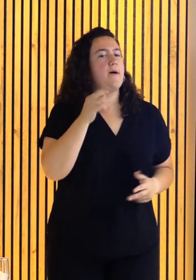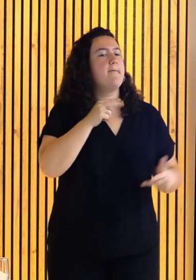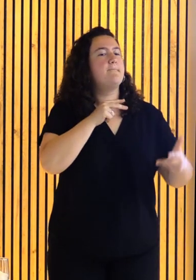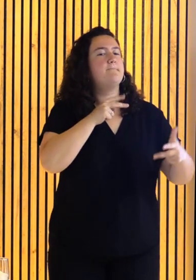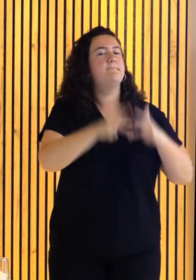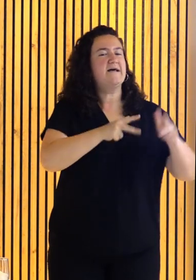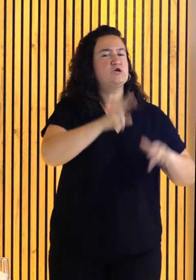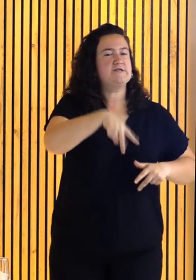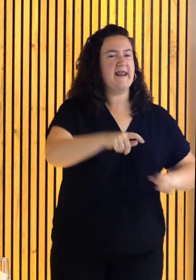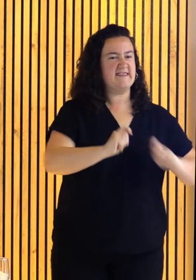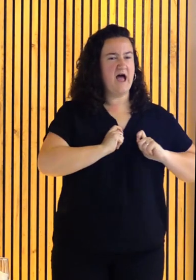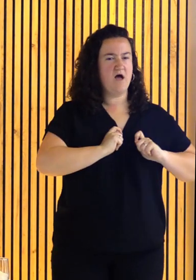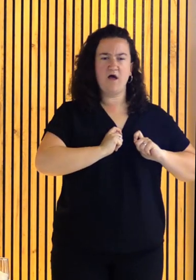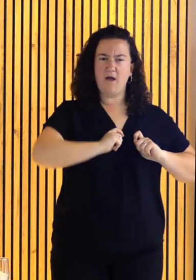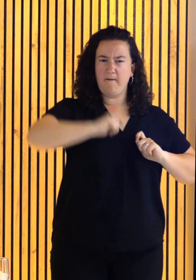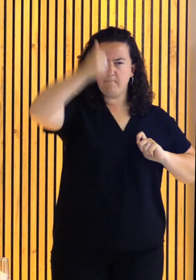gaituela?